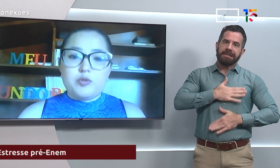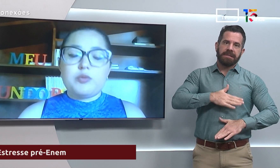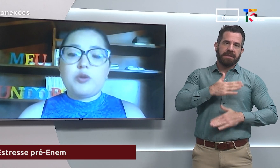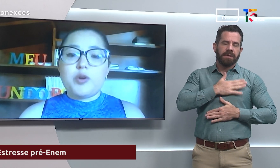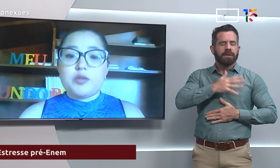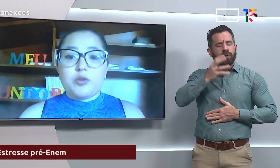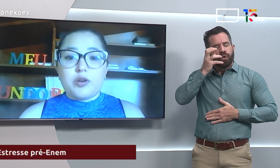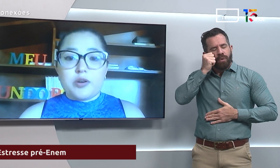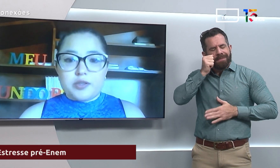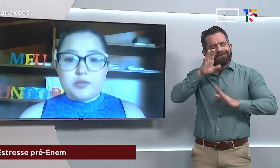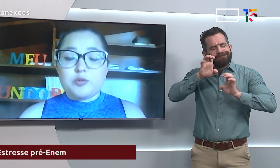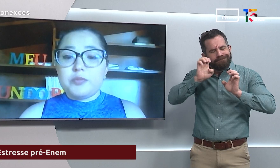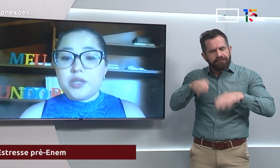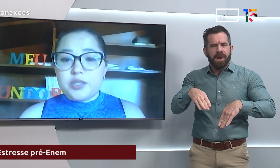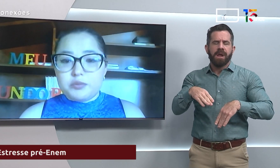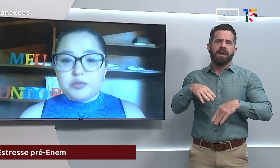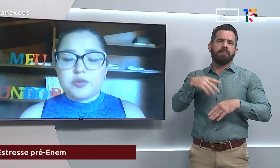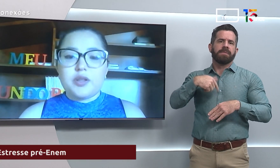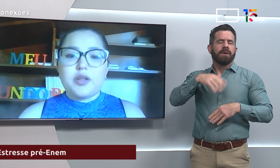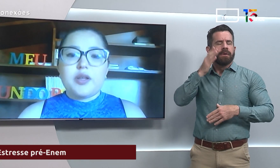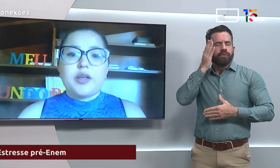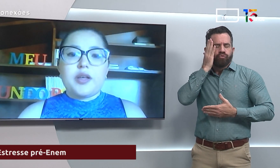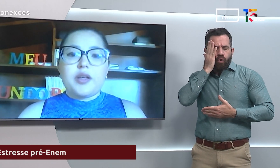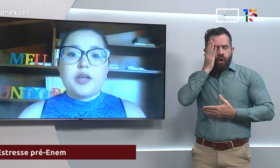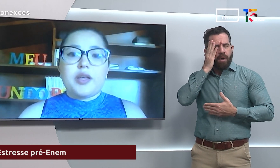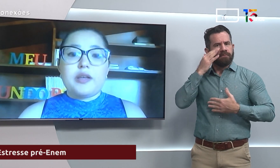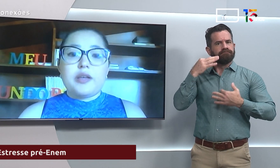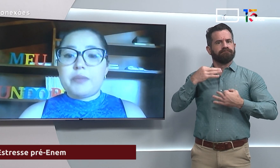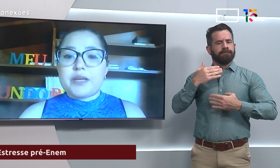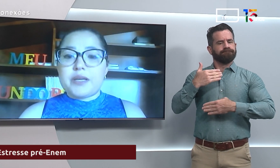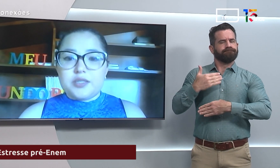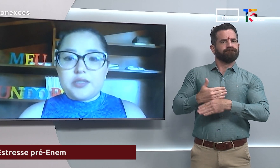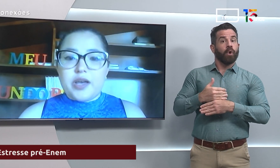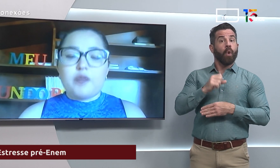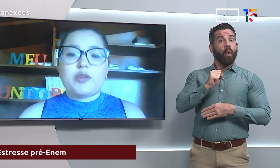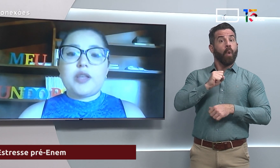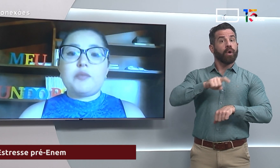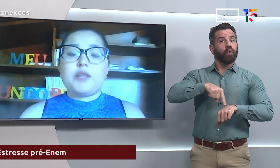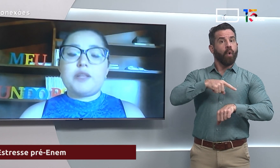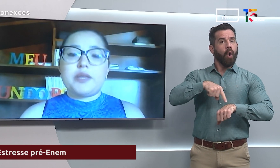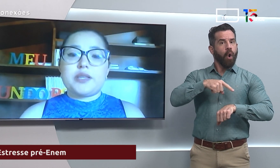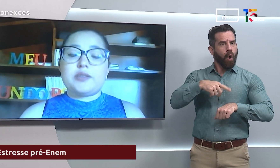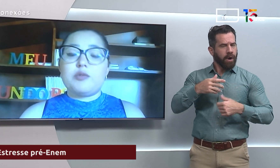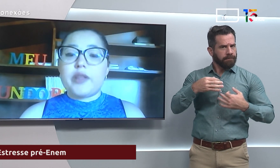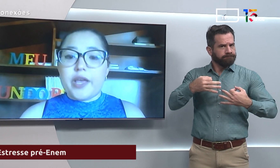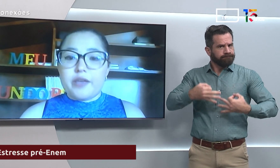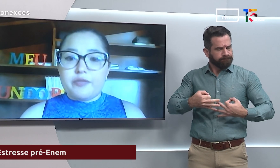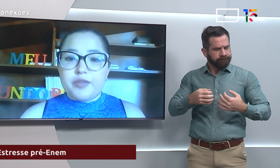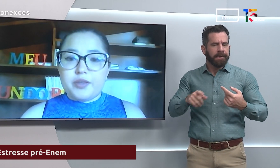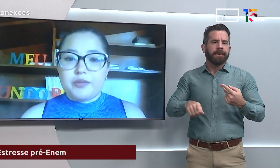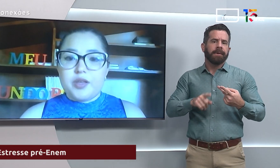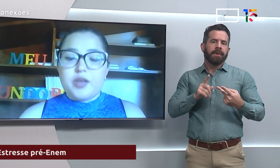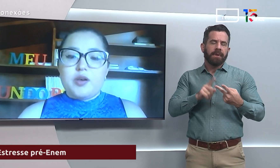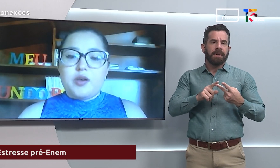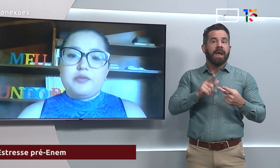bem, durma 8 horas no mínimo, beba bastante água, tenha uma alimentação